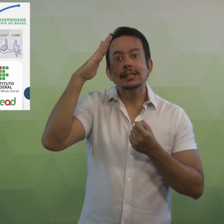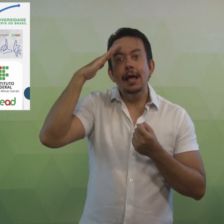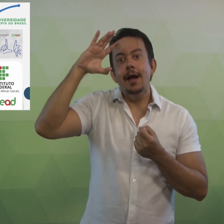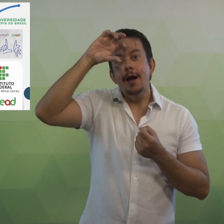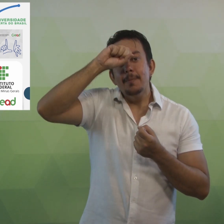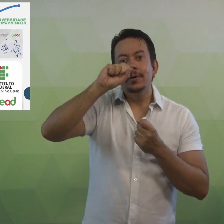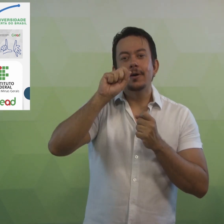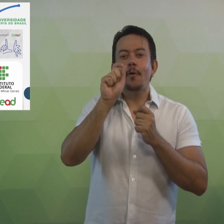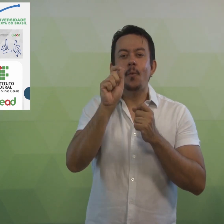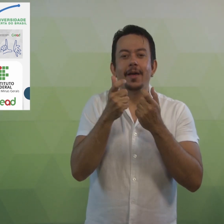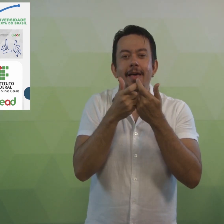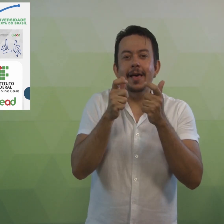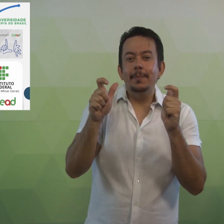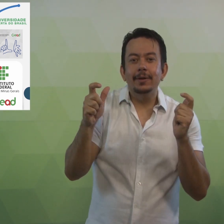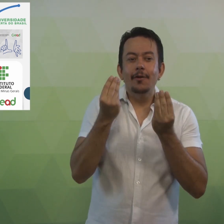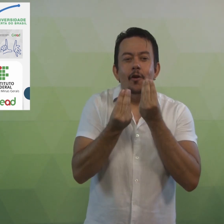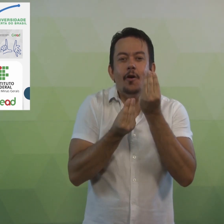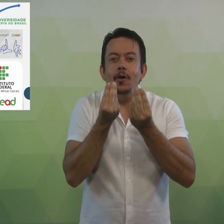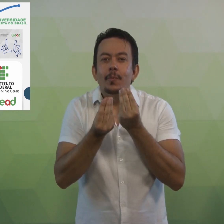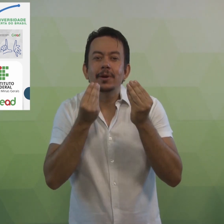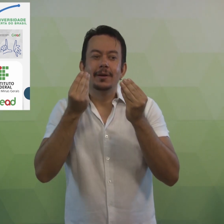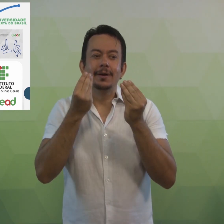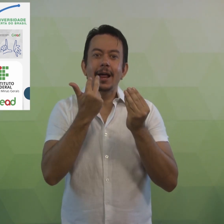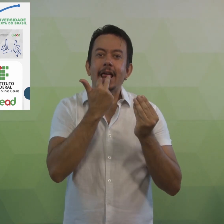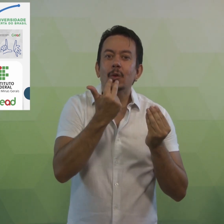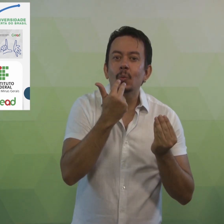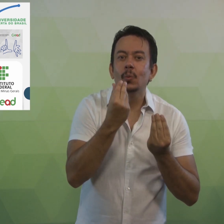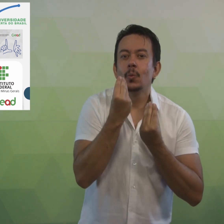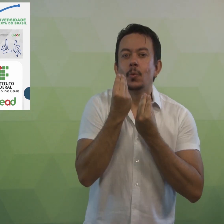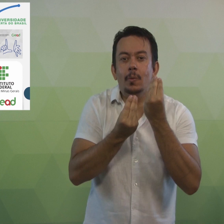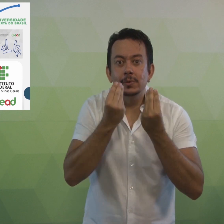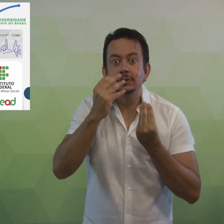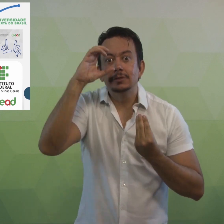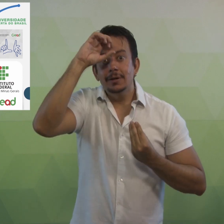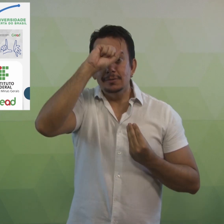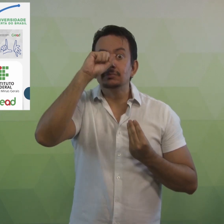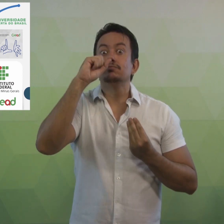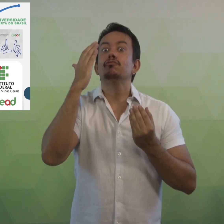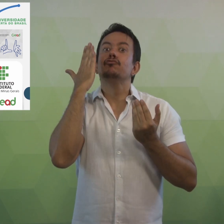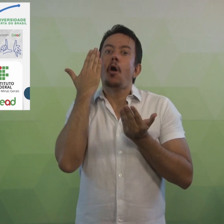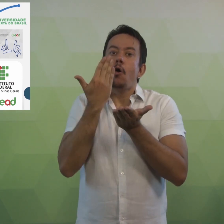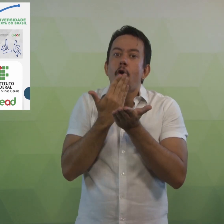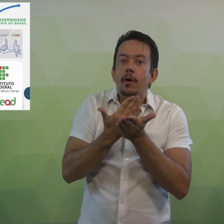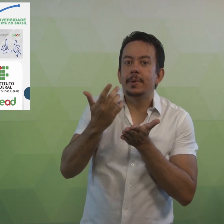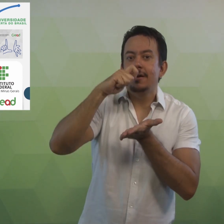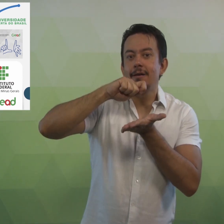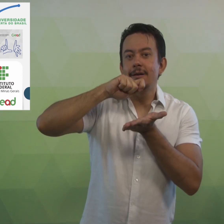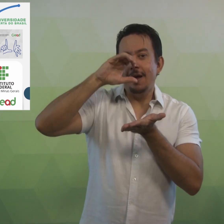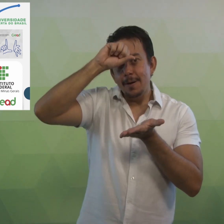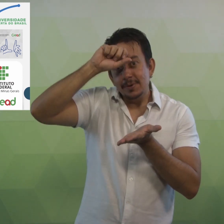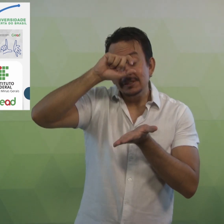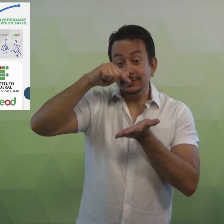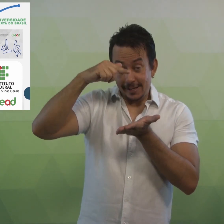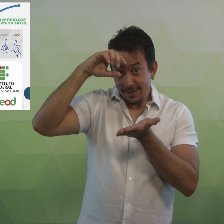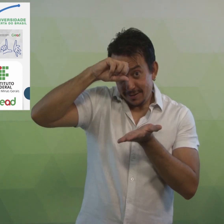estrutura. E é assim que nós estudamos a questão da gramática, a questão da língua, de toda